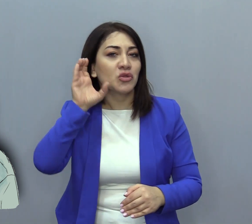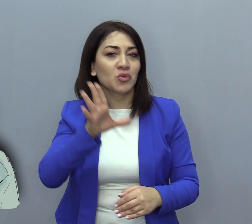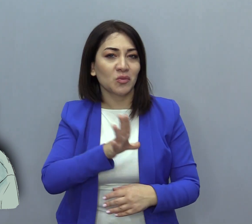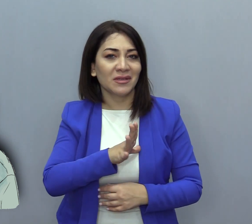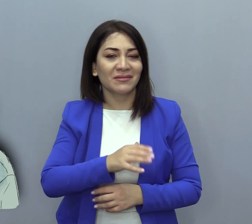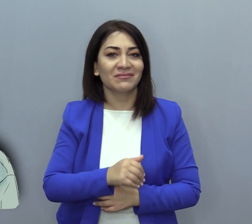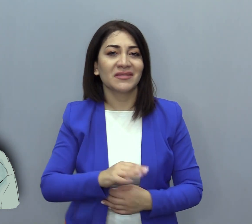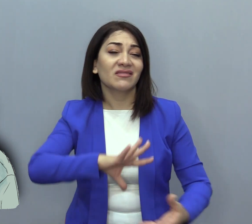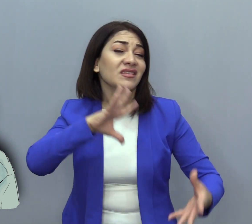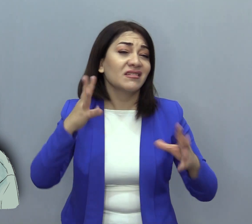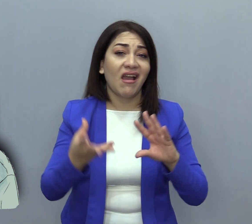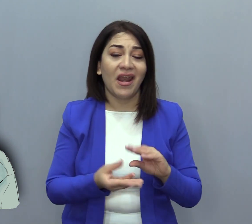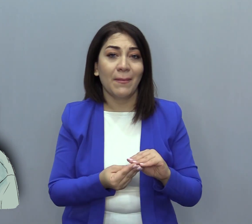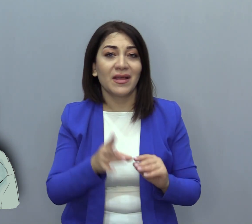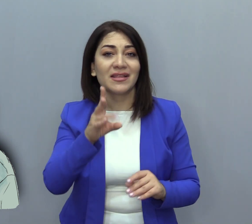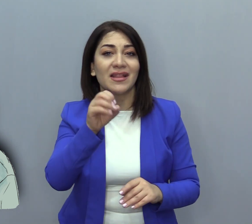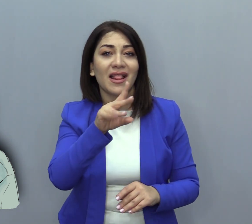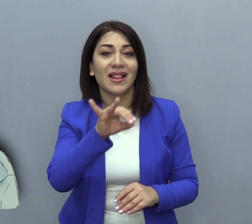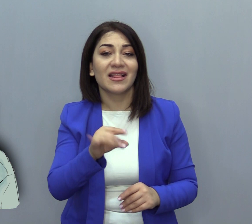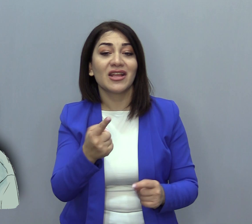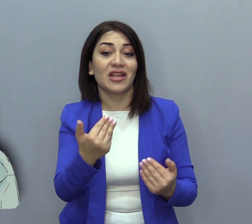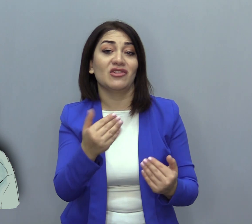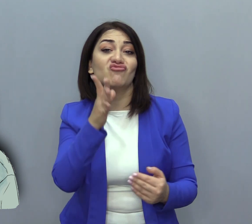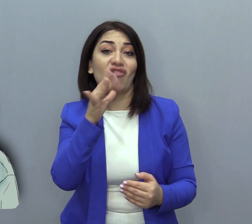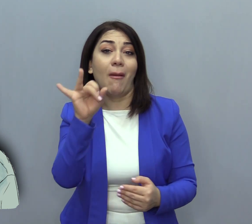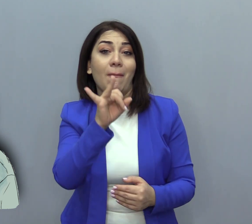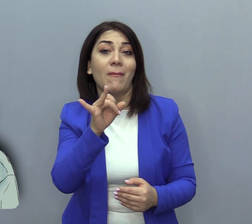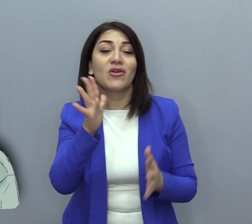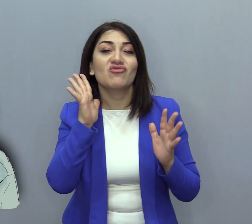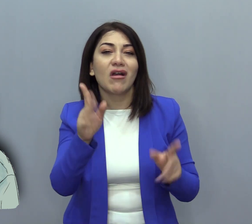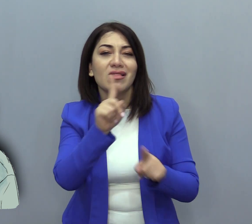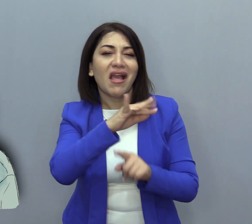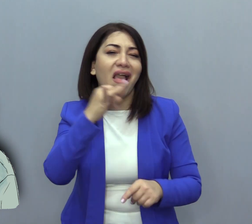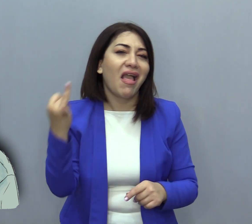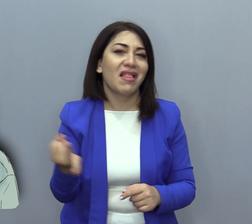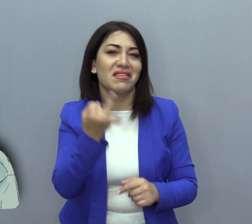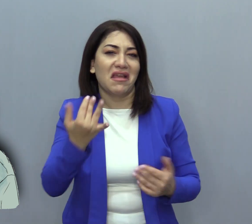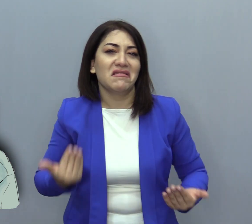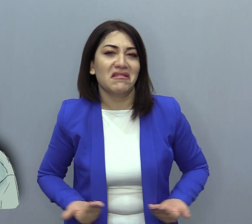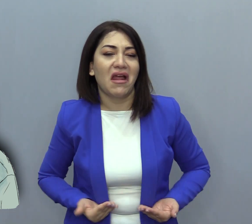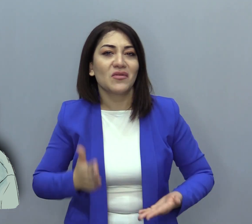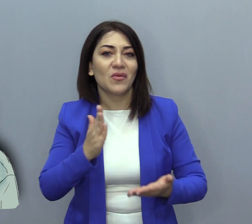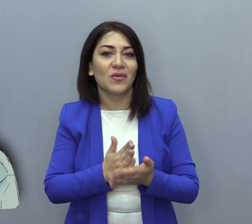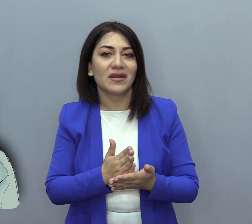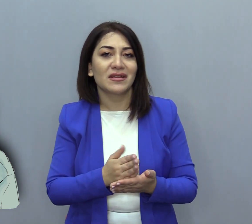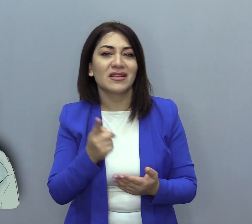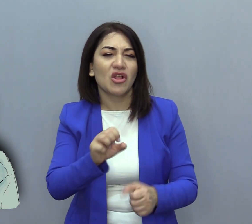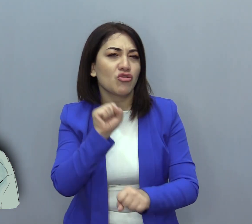Եվ ընդանրապես նելին իր որերի համար շատ արկածախնդիր կյանք էր վարում։ Նրան չեին կանգնեսնում ոչ